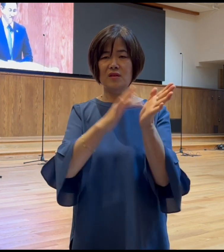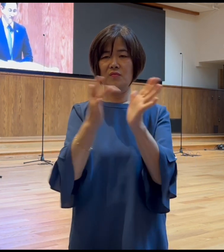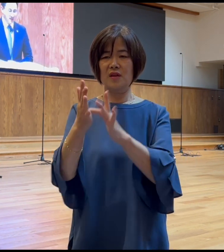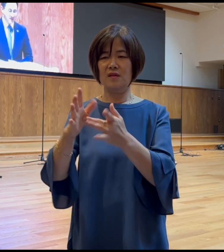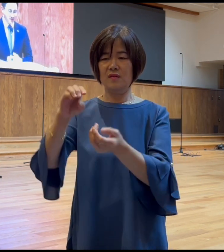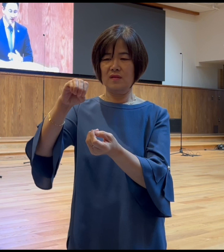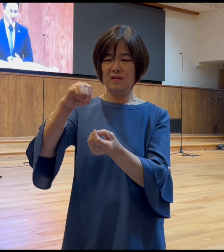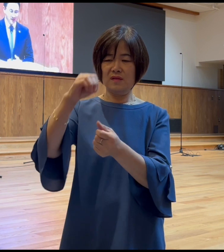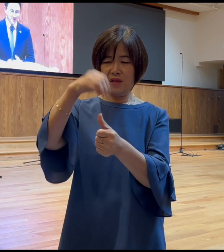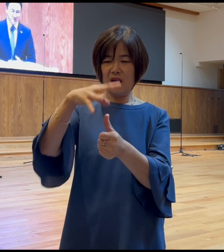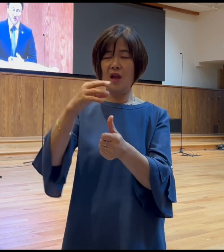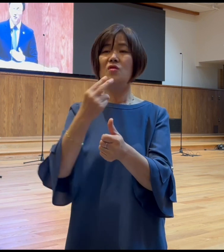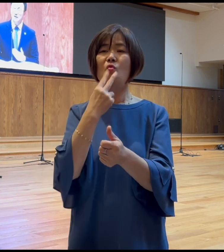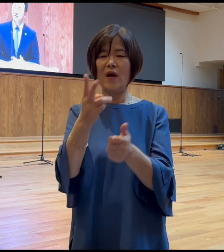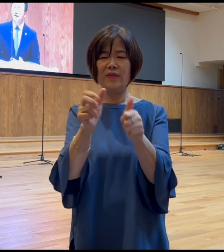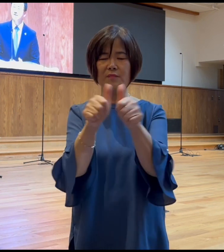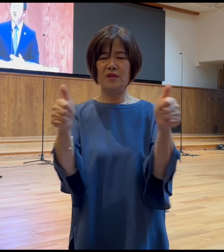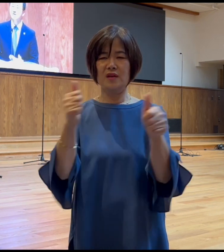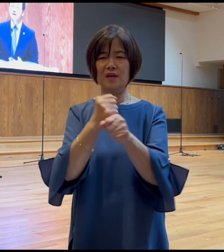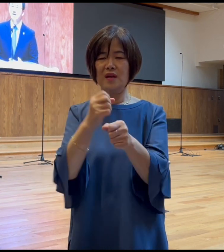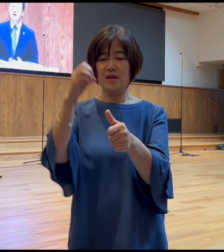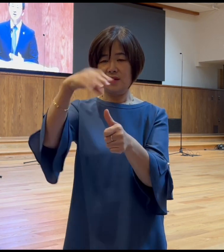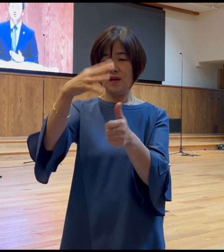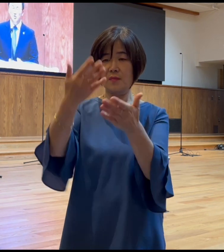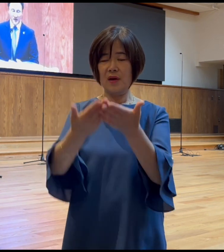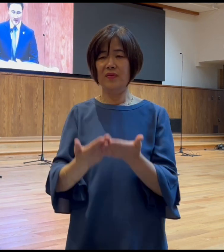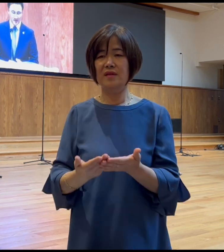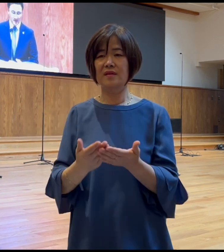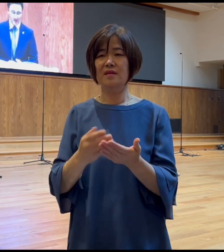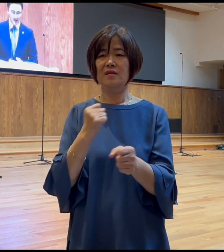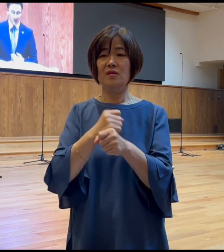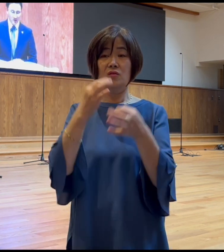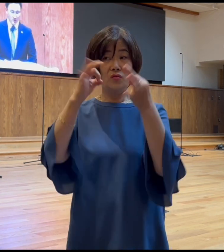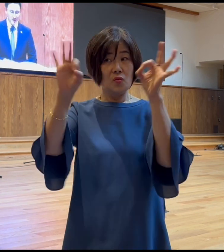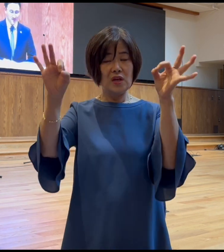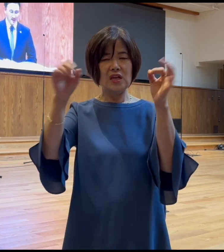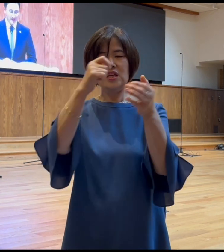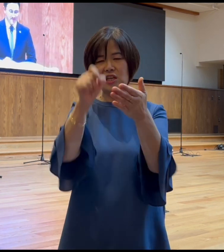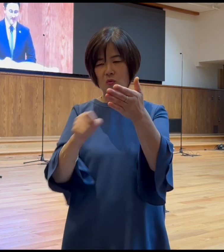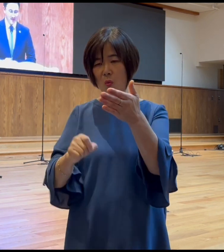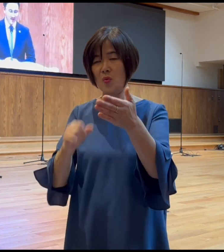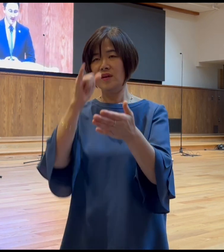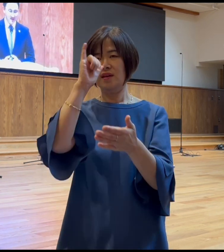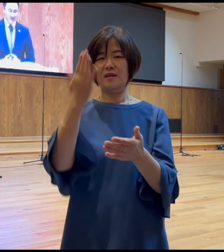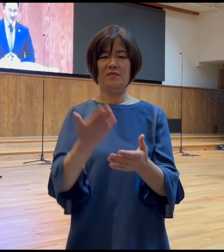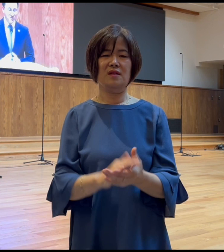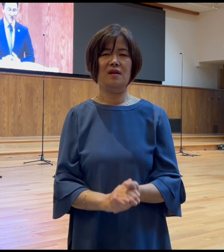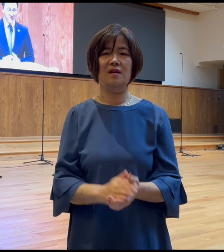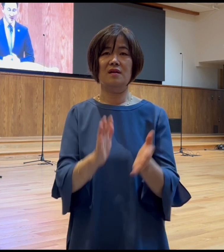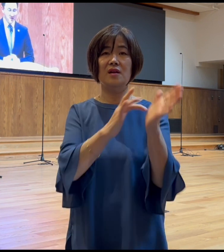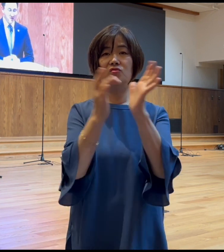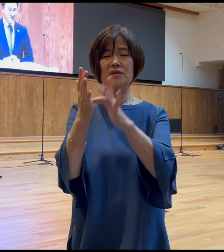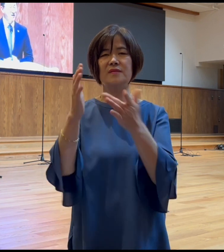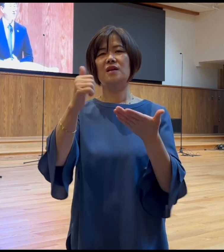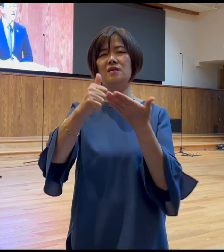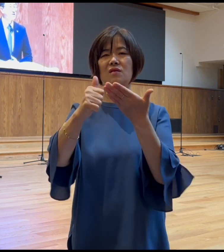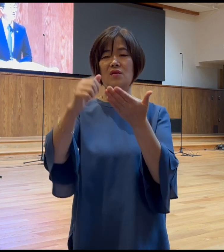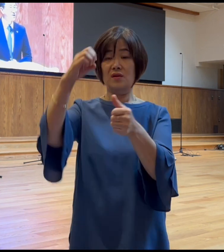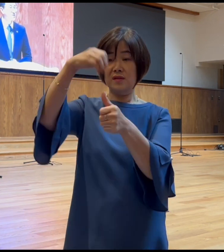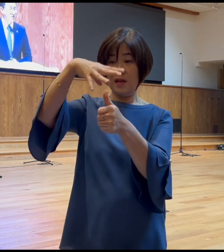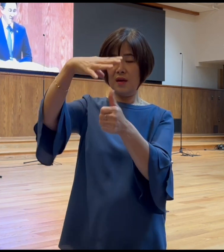요한에게 세례를 받으면서 일어난 현상과 소리를 기록하고 있습니다. 예수님께서